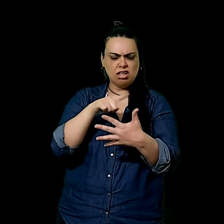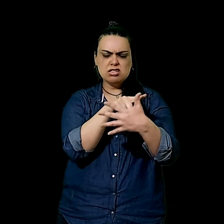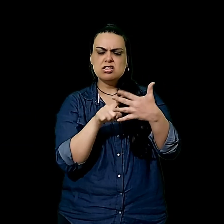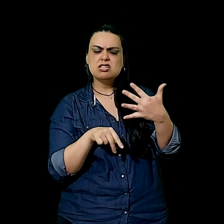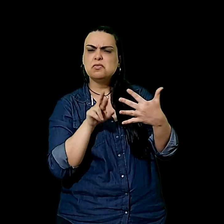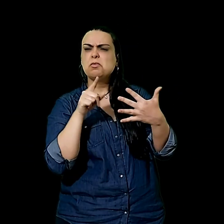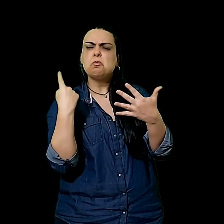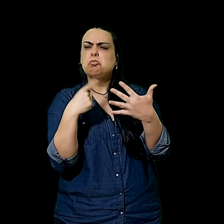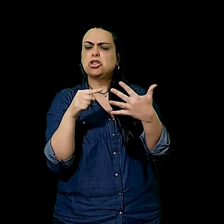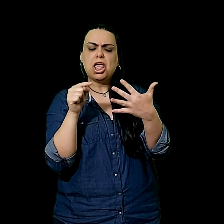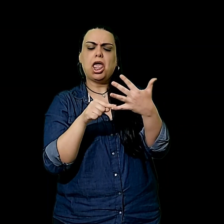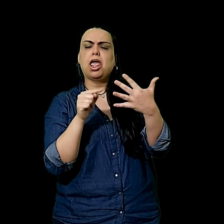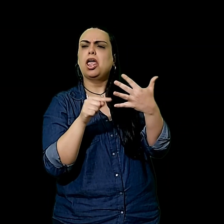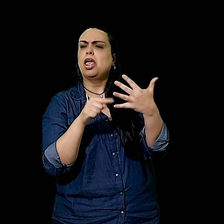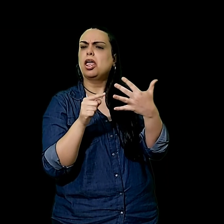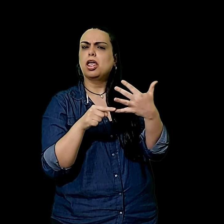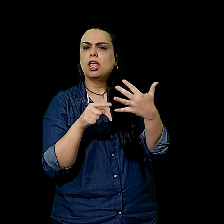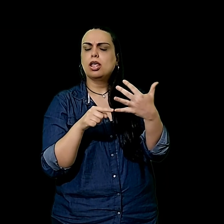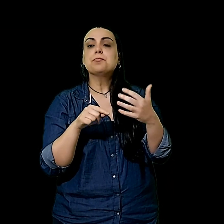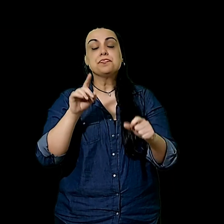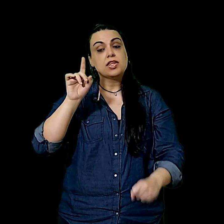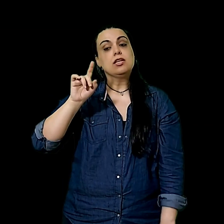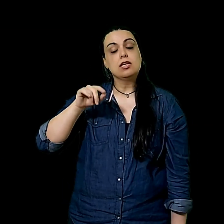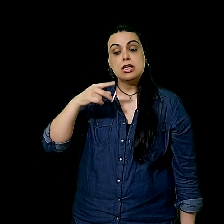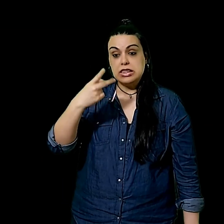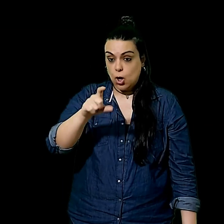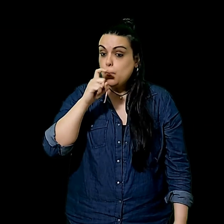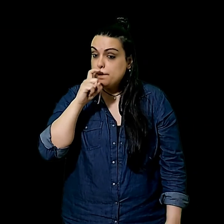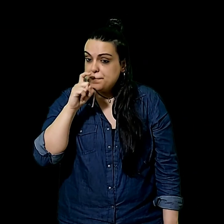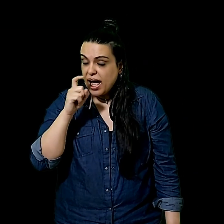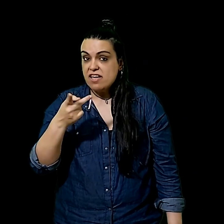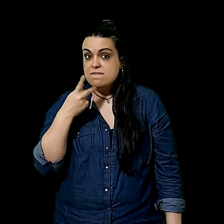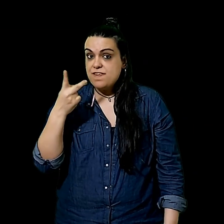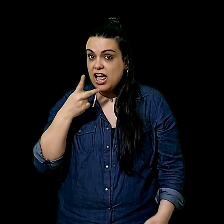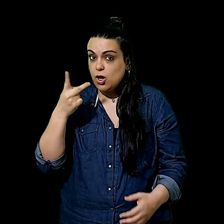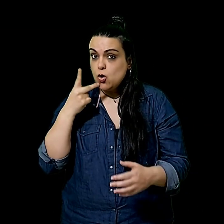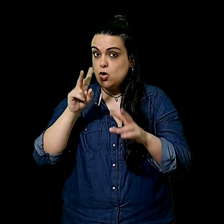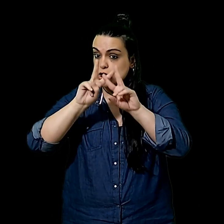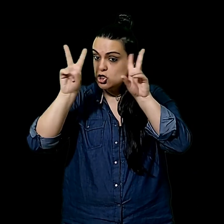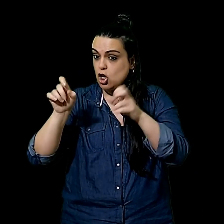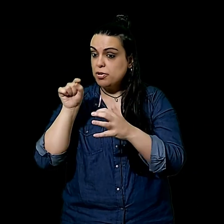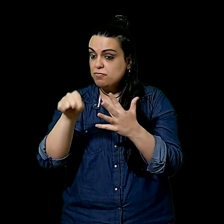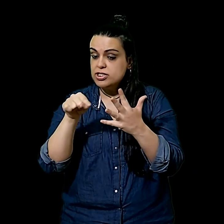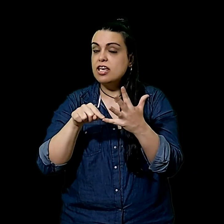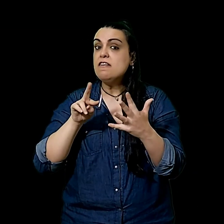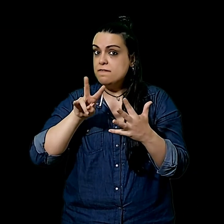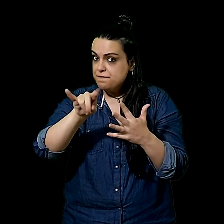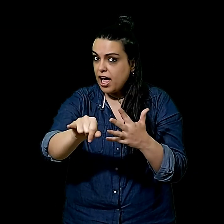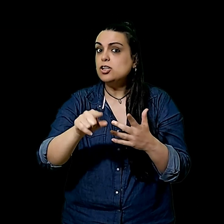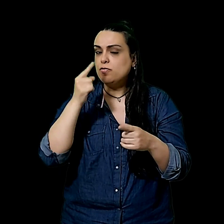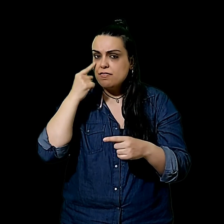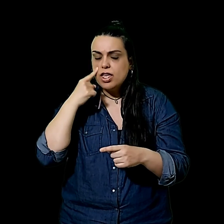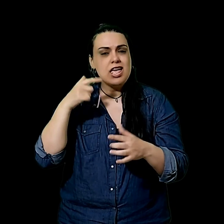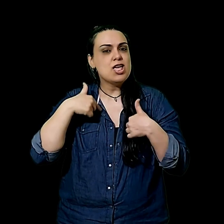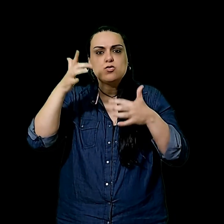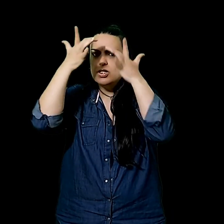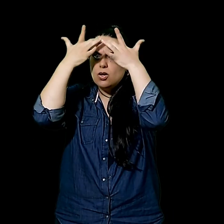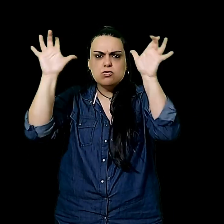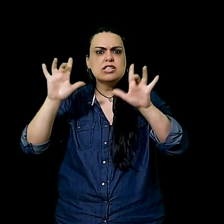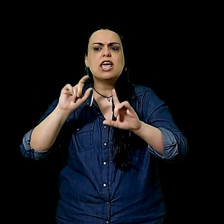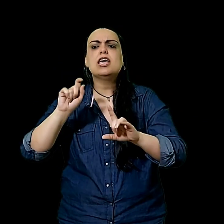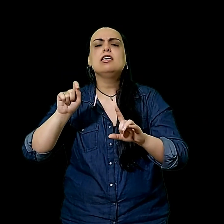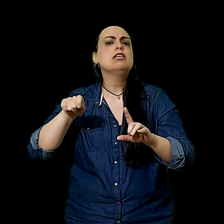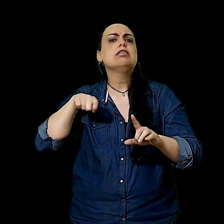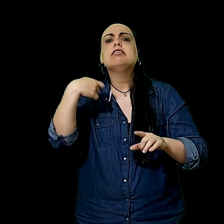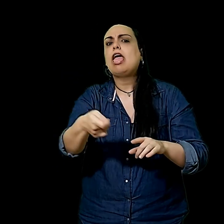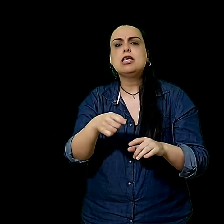5 irmãos. E ele falou algo sobre você, Raquel, e isso vai reverberar. Eu não sei quem era o seu pai em Deus, mas Deus